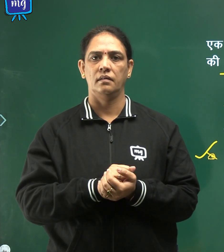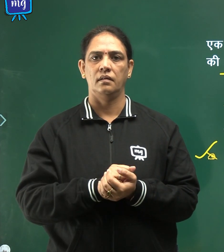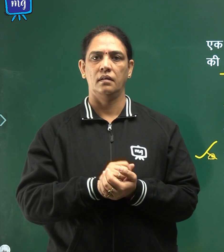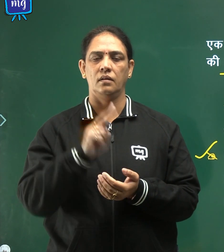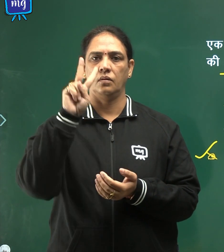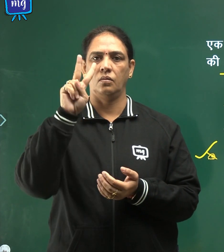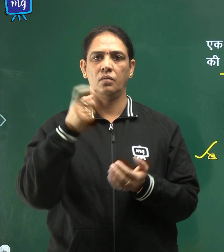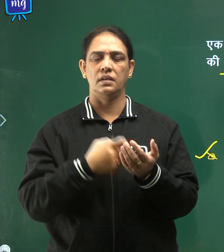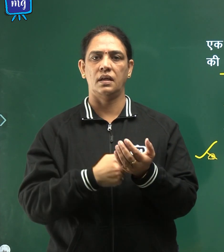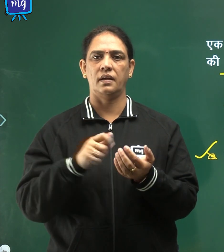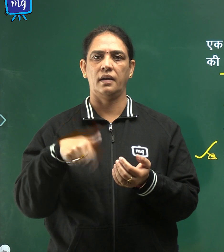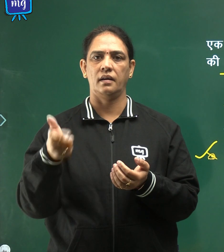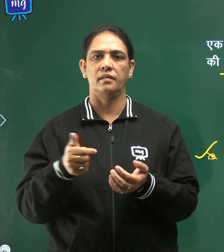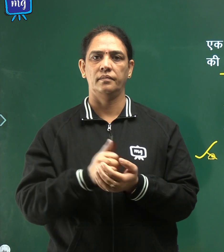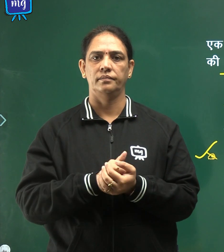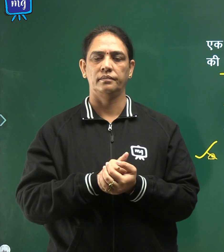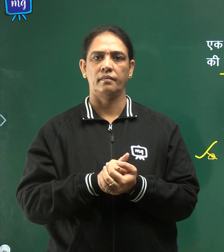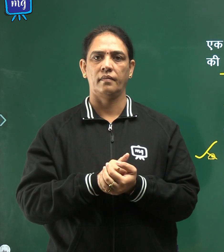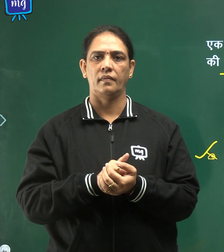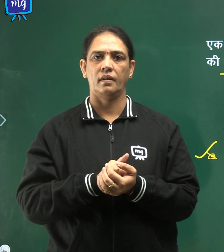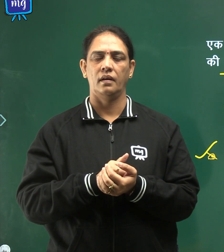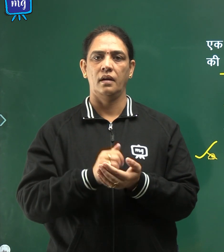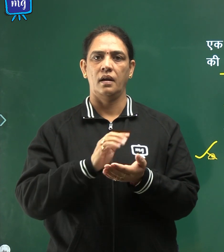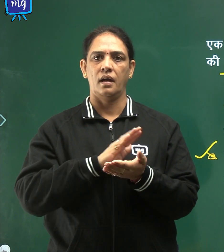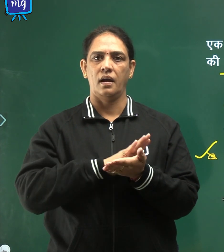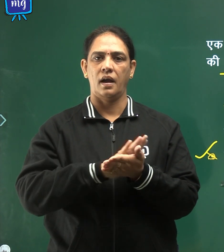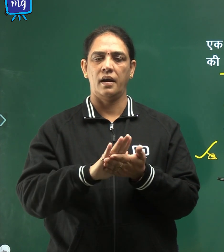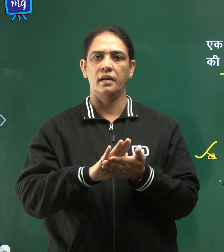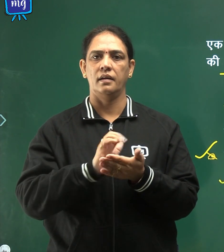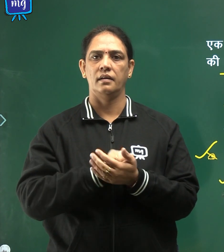2 परिणाम है, चित हेड,